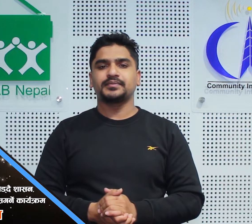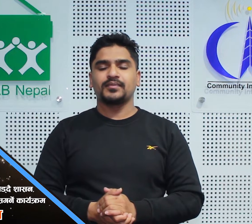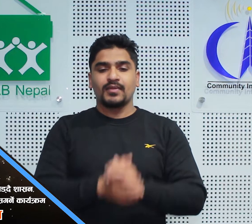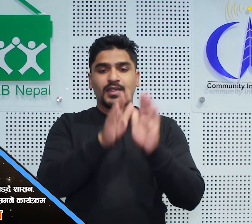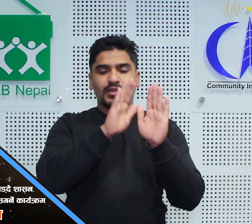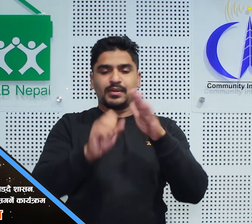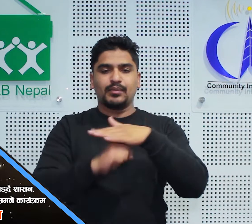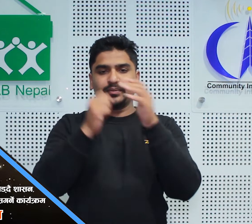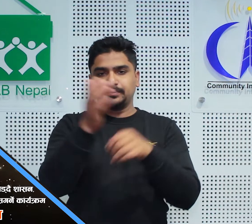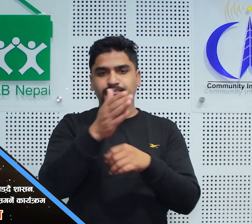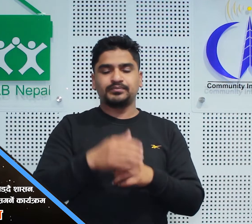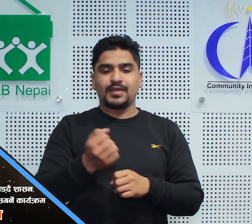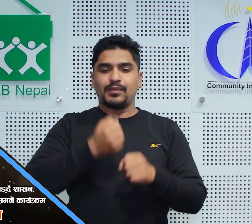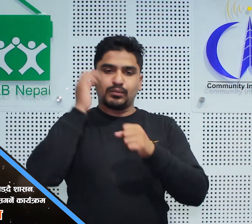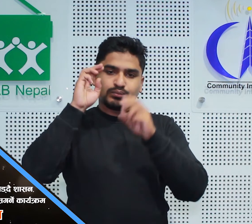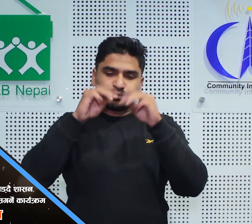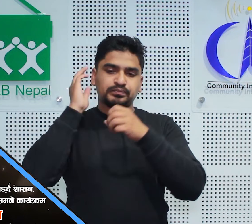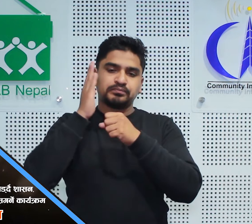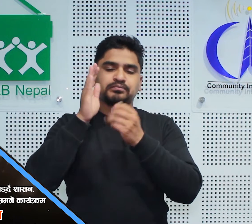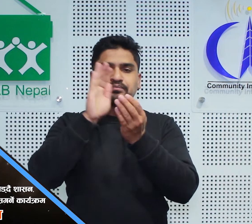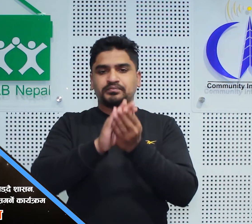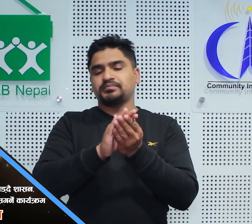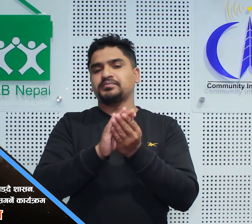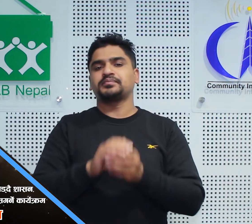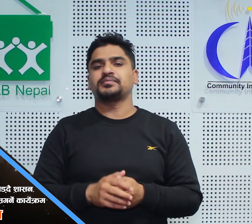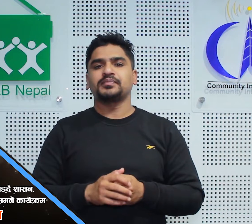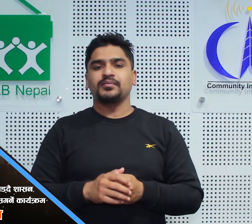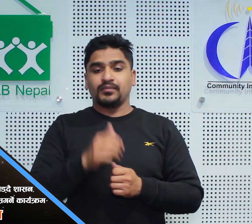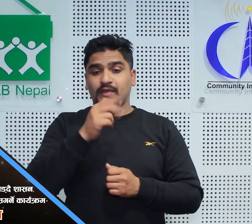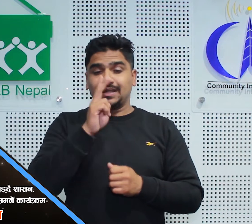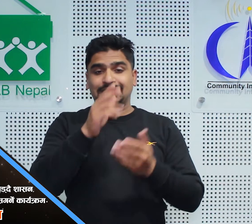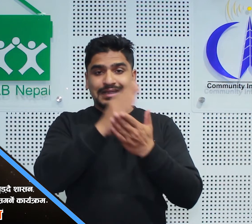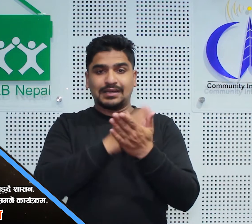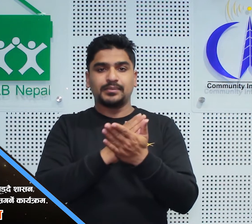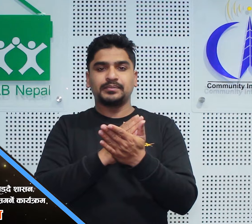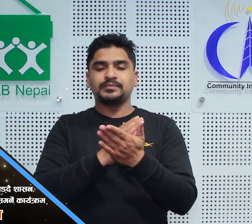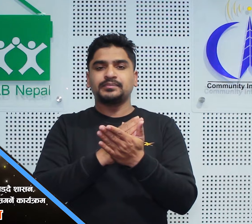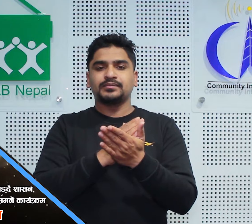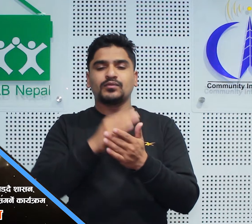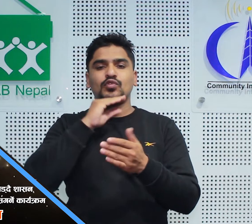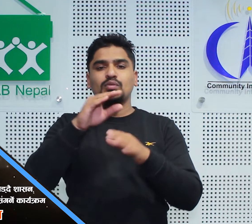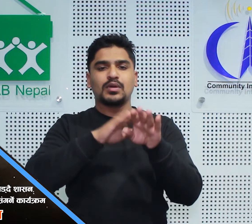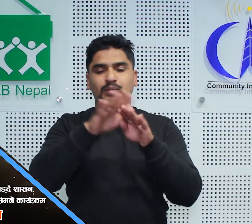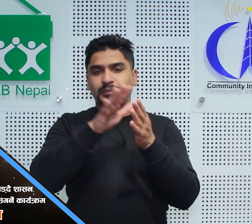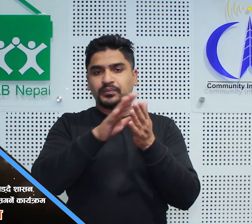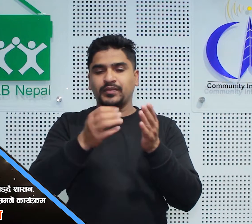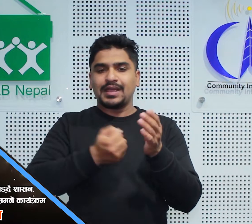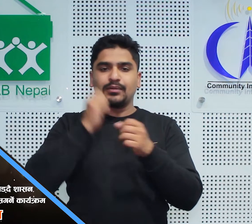धन्यवाद मुख्यमन्त्रीज्यू, आफ्ना महत्त्वपूर्ण भनाइहरू राखिदिनु भएकोमा। अब यस कार्यक्रममा युवाहरूको तर्फबाट आफ्नो भनाई